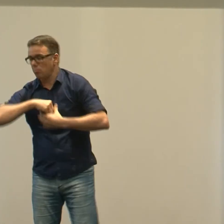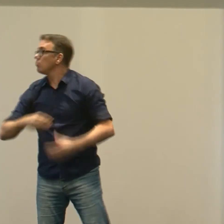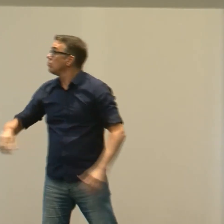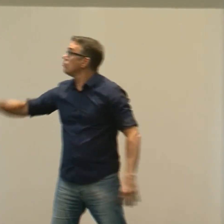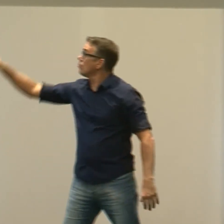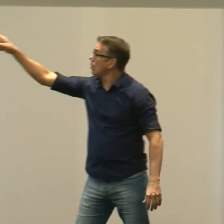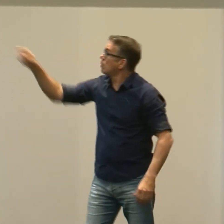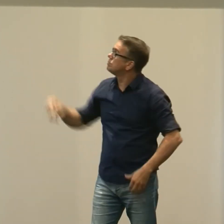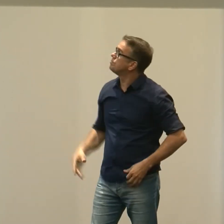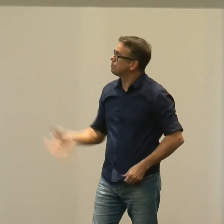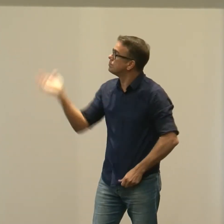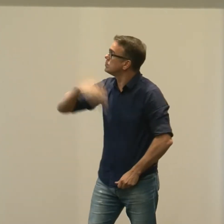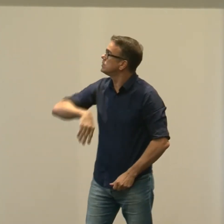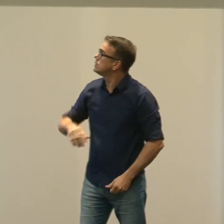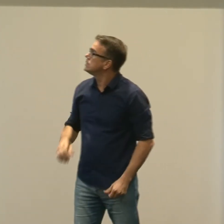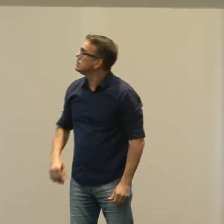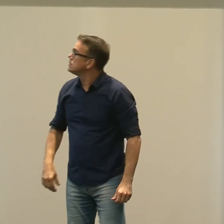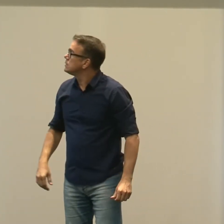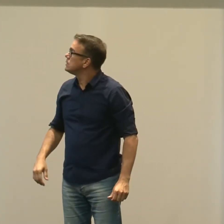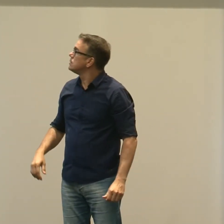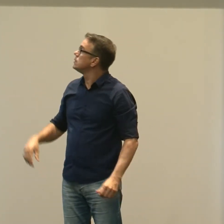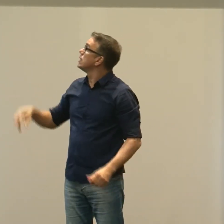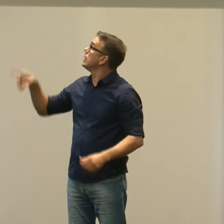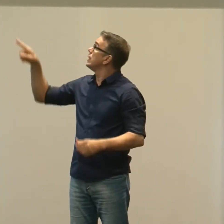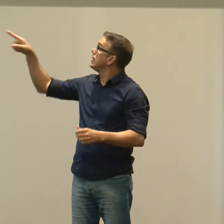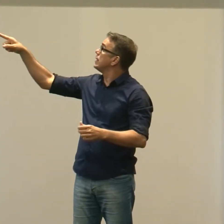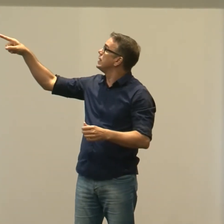Que desenvolve a língua I.